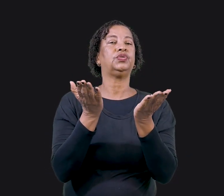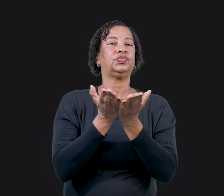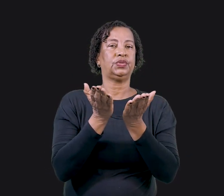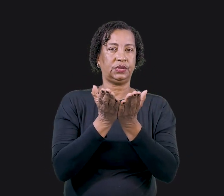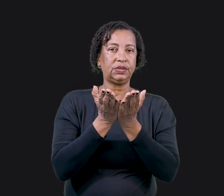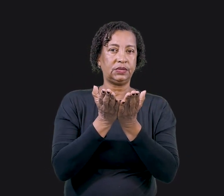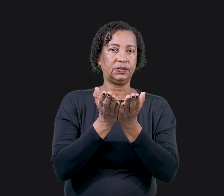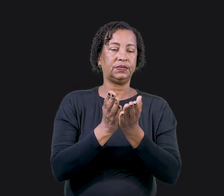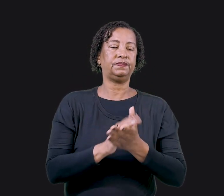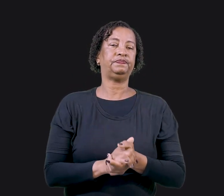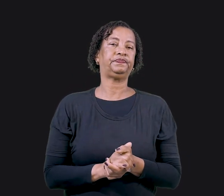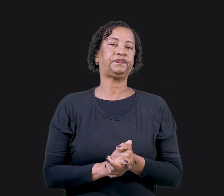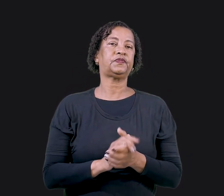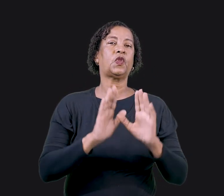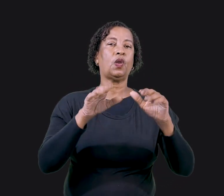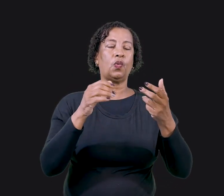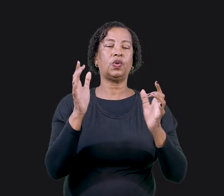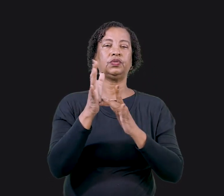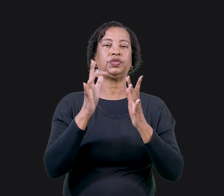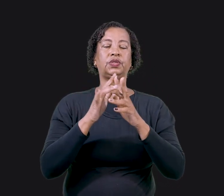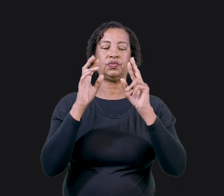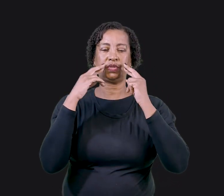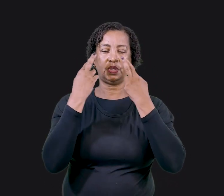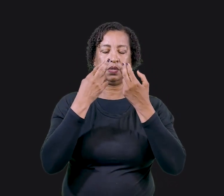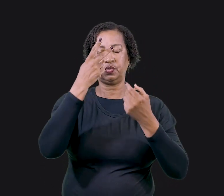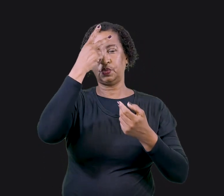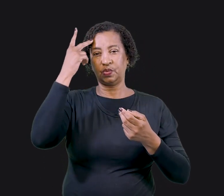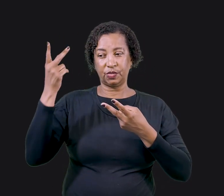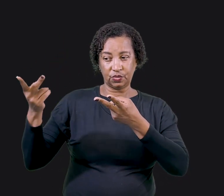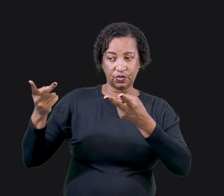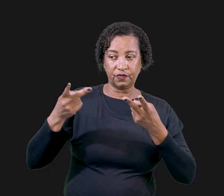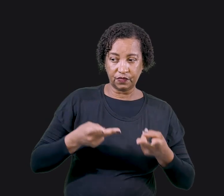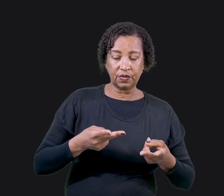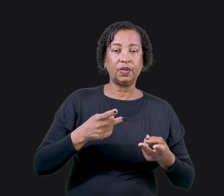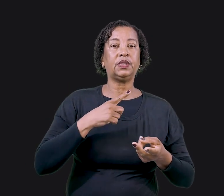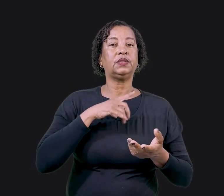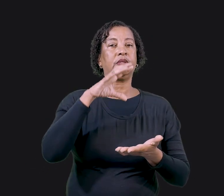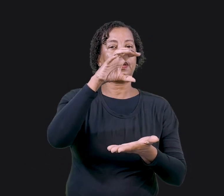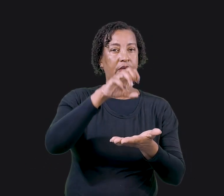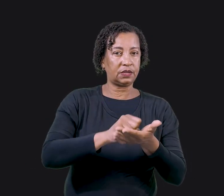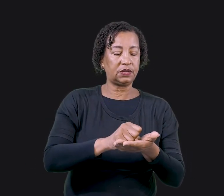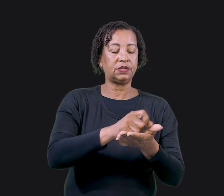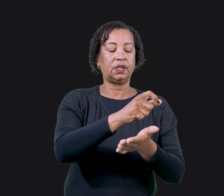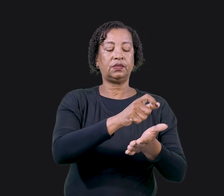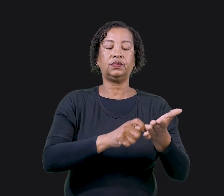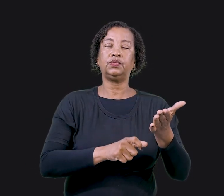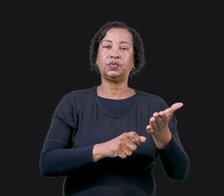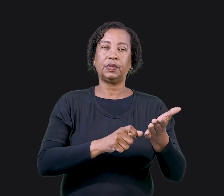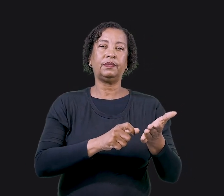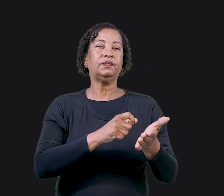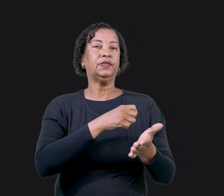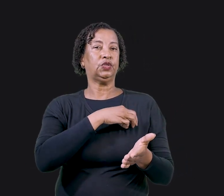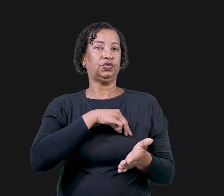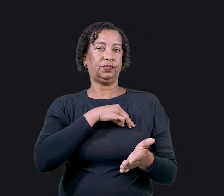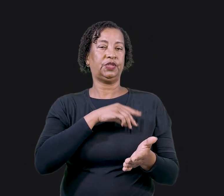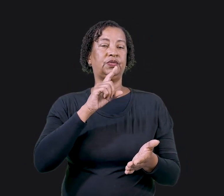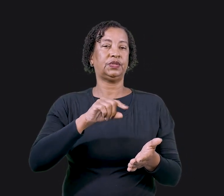com aqueles que tinha convidado, deu o seu ensinamento registrado em Mateus 5, 6 e 7, chamado de Sermão da Montanha, um